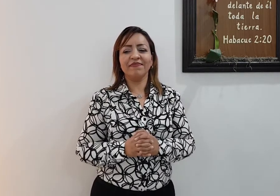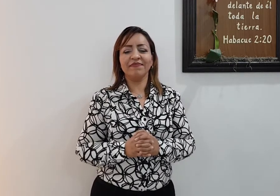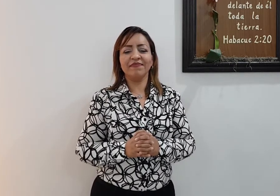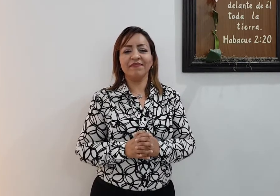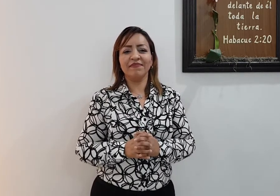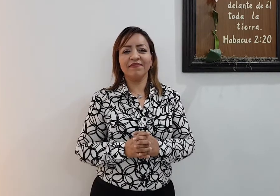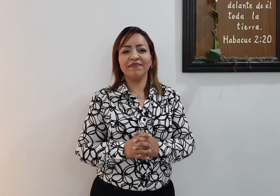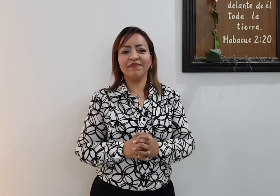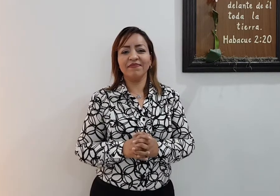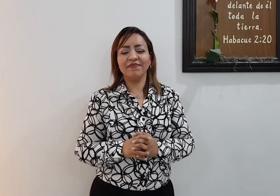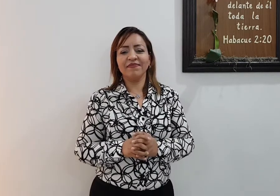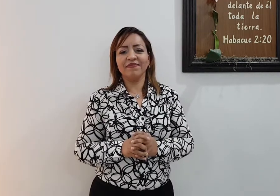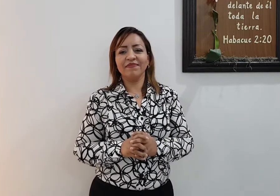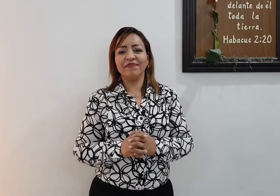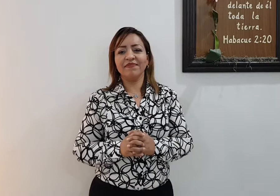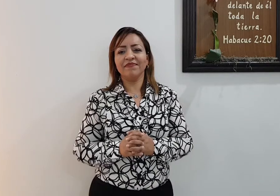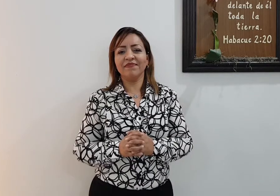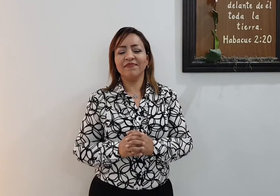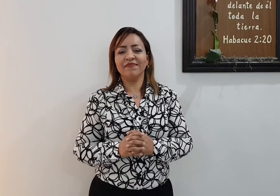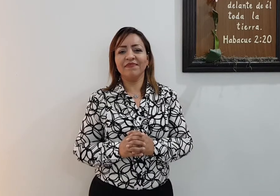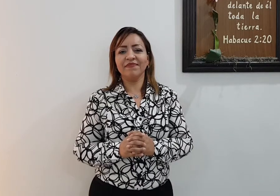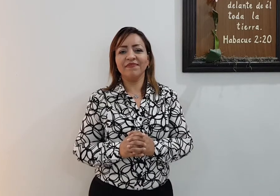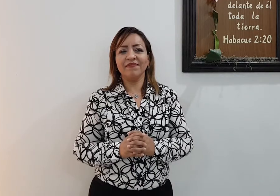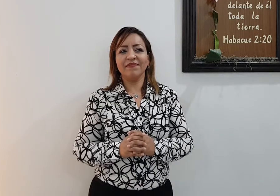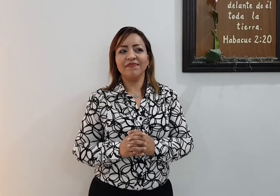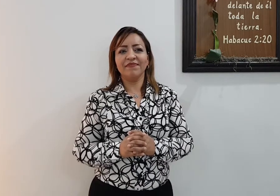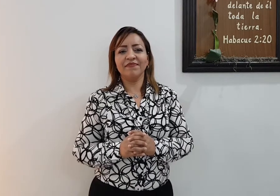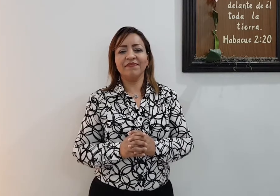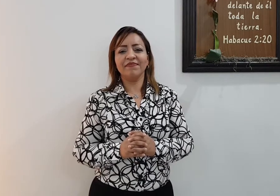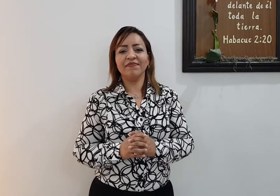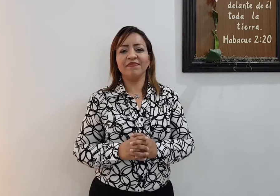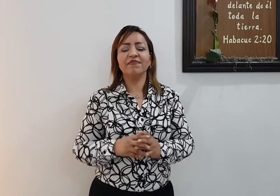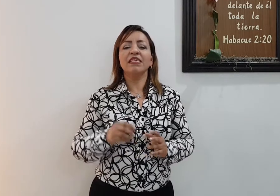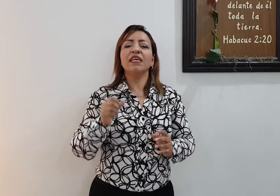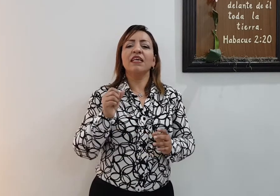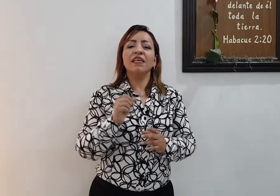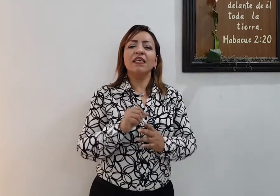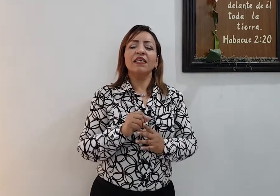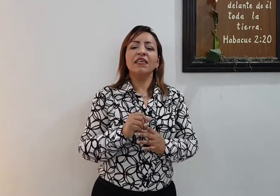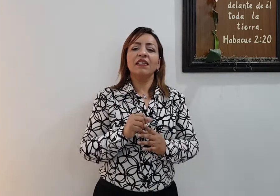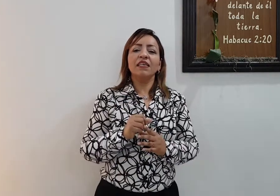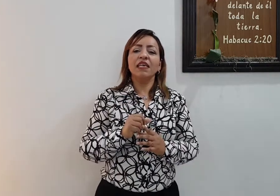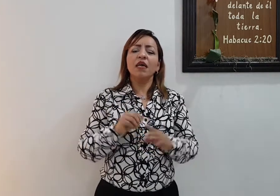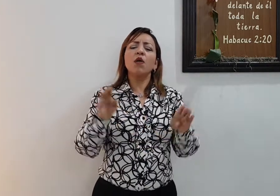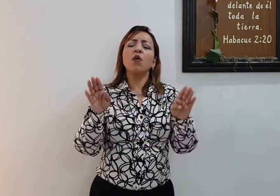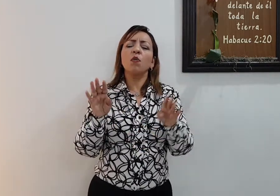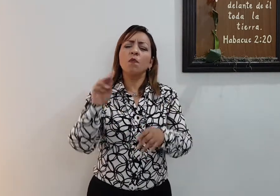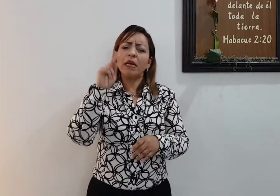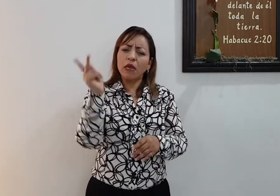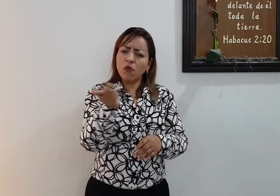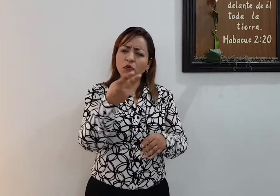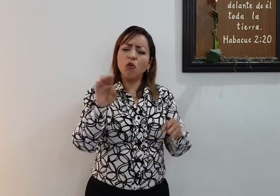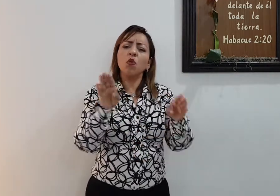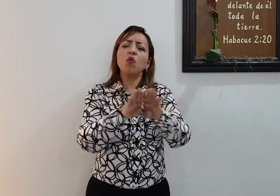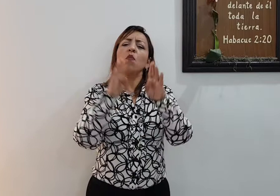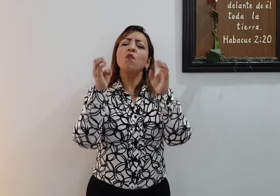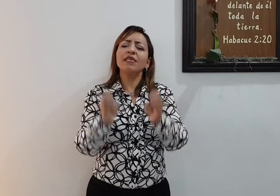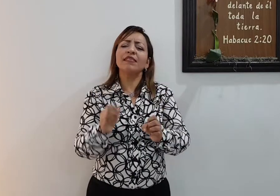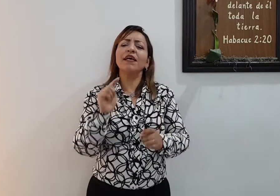hablar con nosotros. Lo mismo le sucede a Dios, hermano. ¿Cómo estará el corazón de Dios cuando no nos acercamos a Él día con día? Y pedimos de